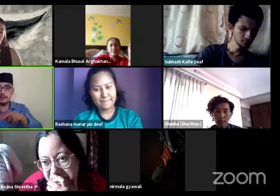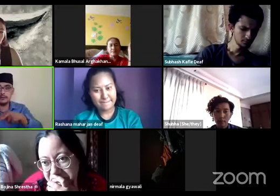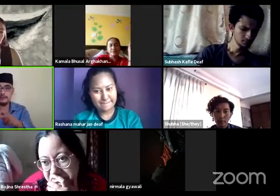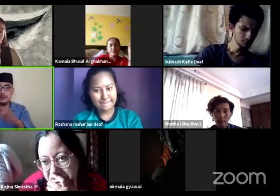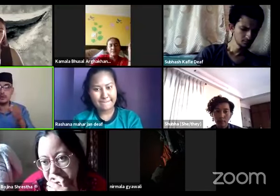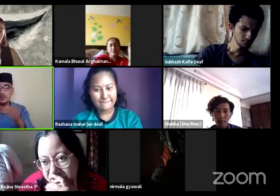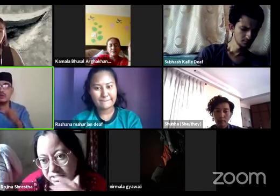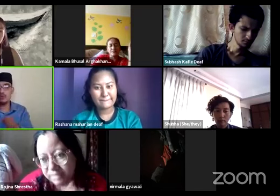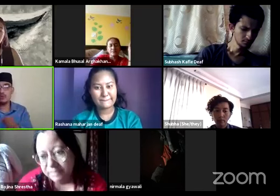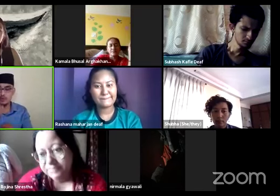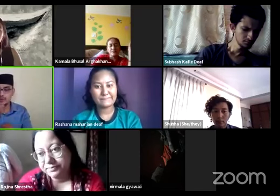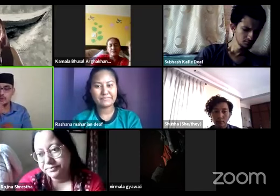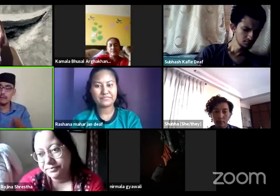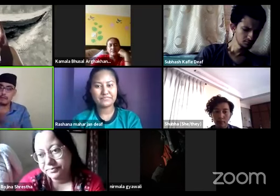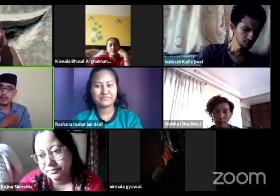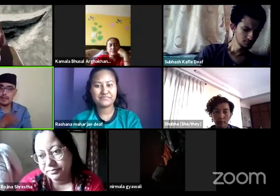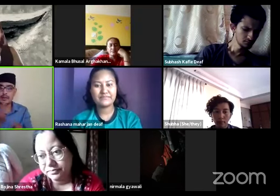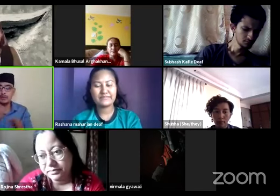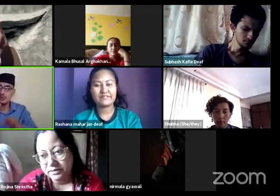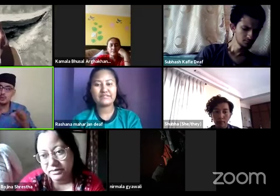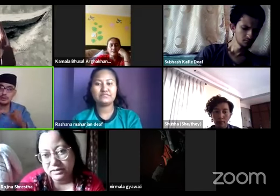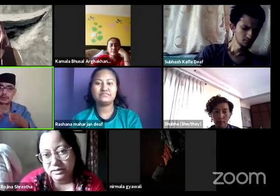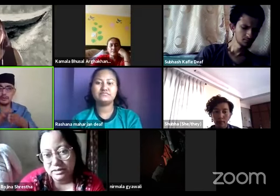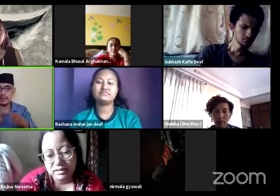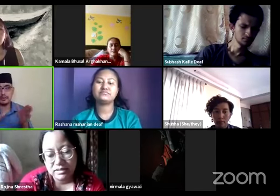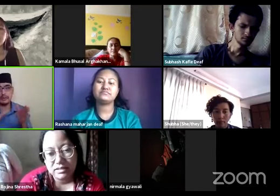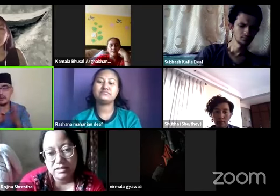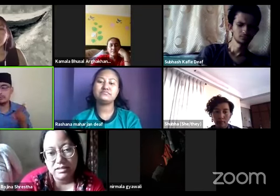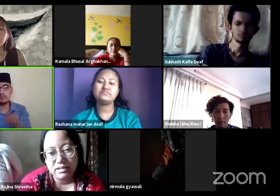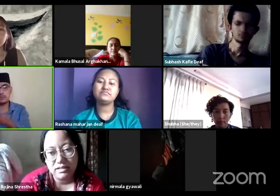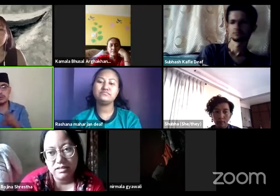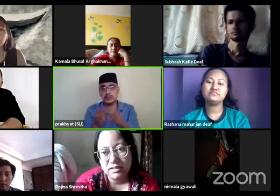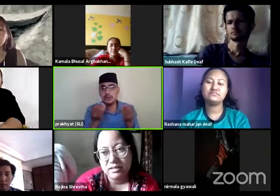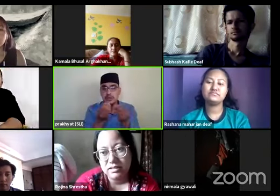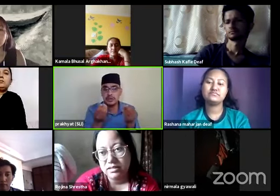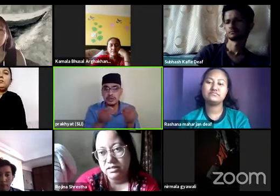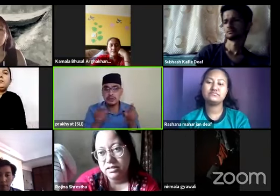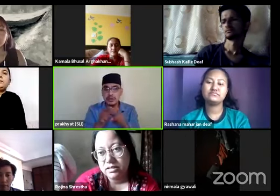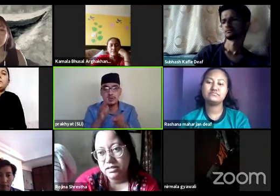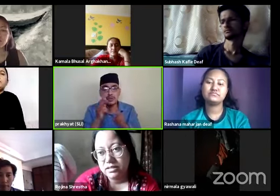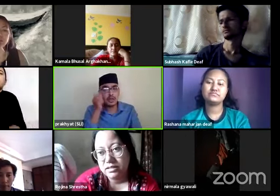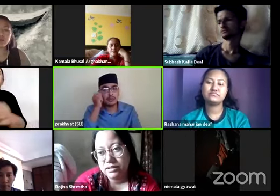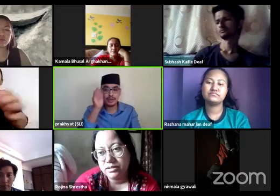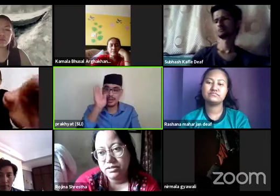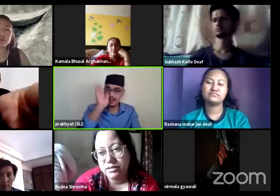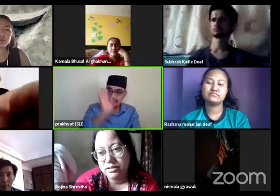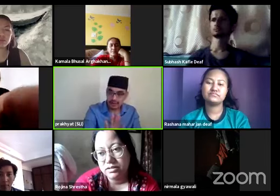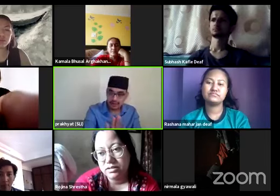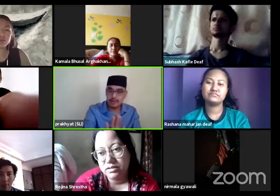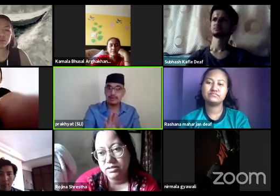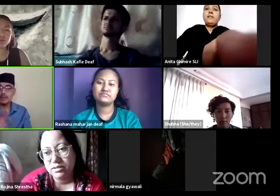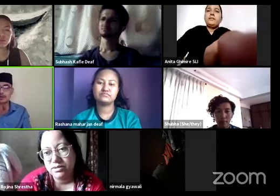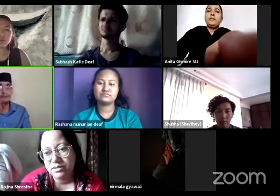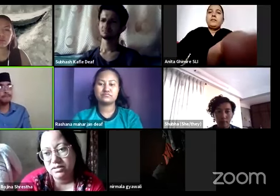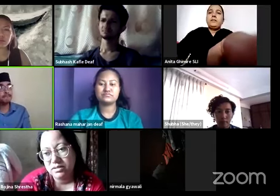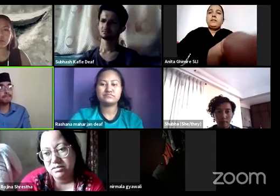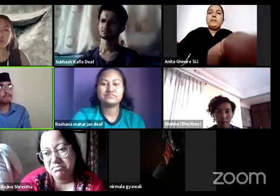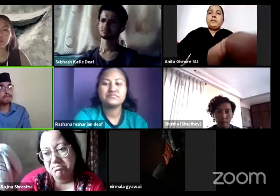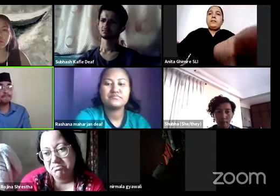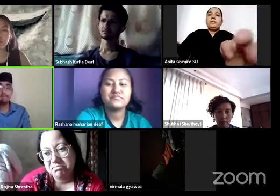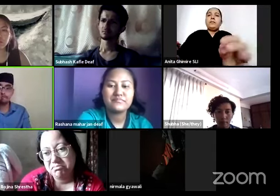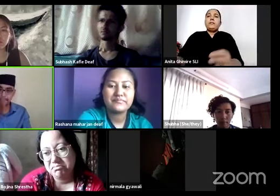होइन त्योभन्दा बाहेकले त जुनै जुन माध्यमबाट भए पनि अलिअलि भए पनि कुरा त बुझेको छ नि भन्ने चाहिँ हामीले सोचेको हुनसक्छ